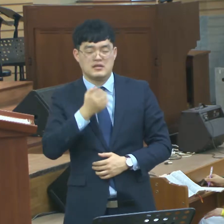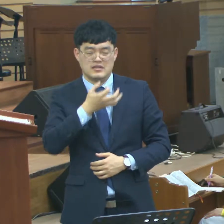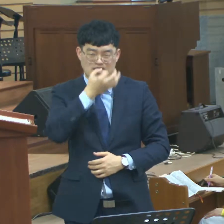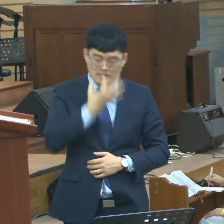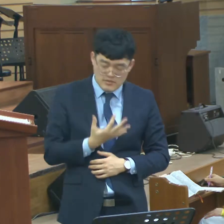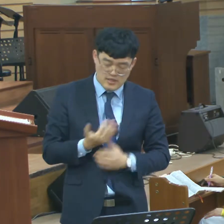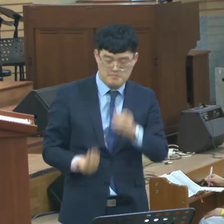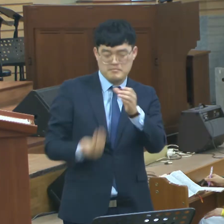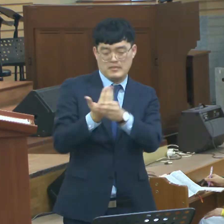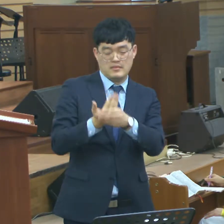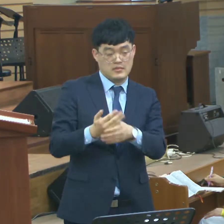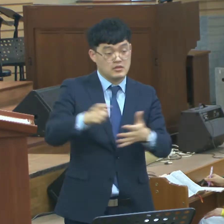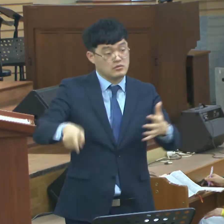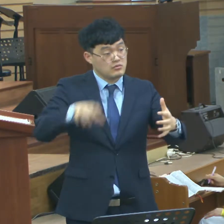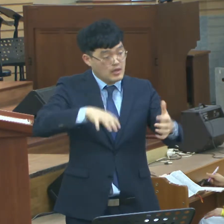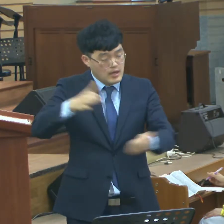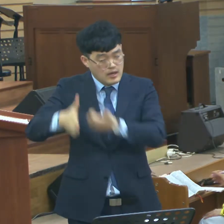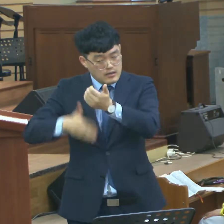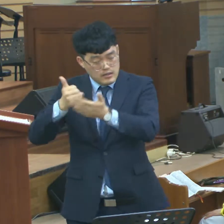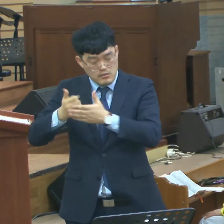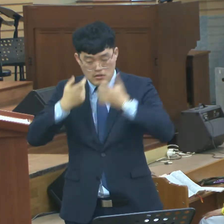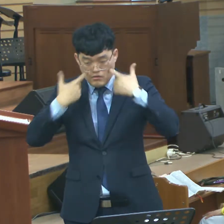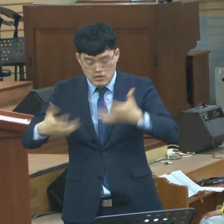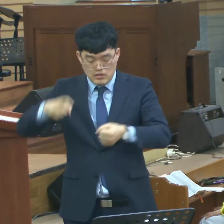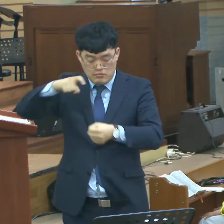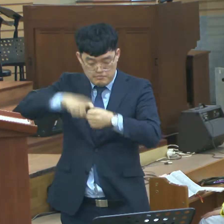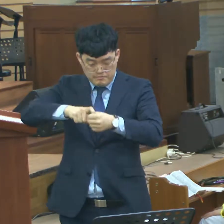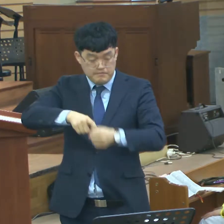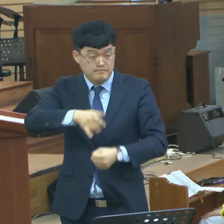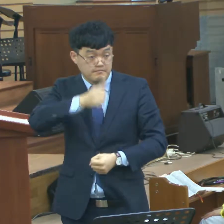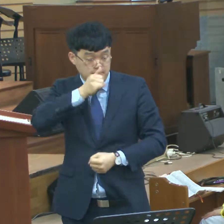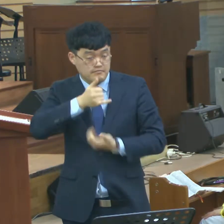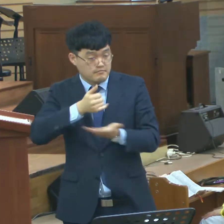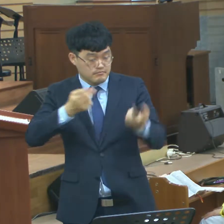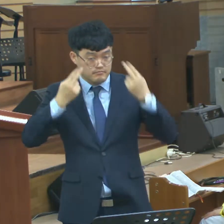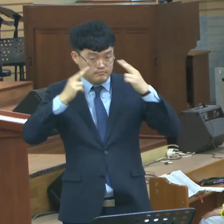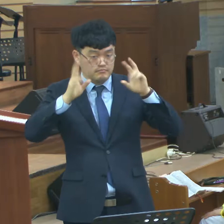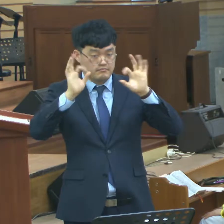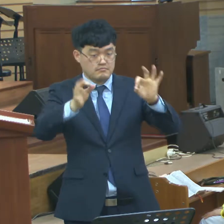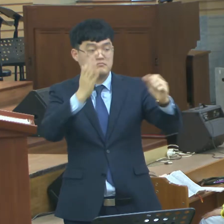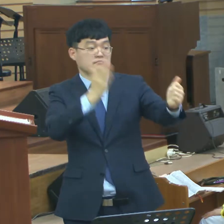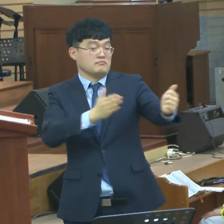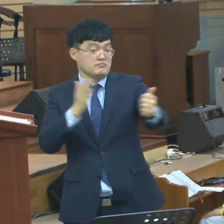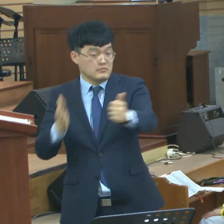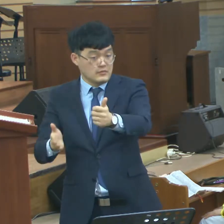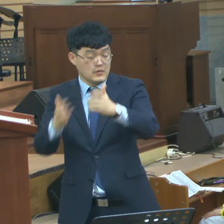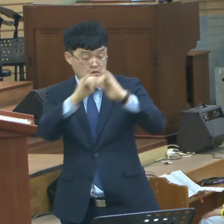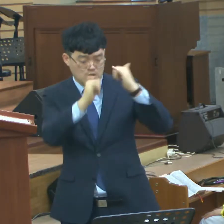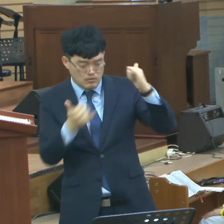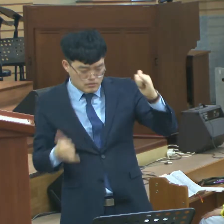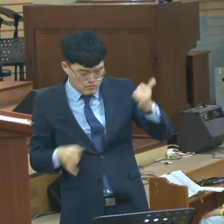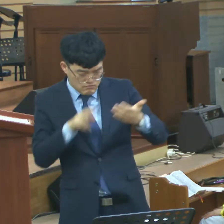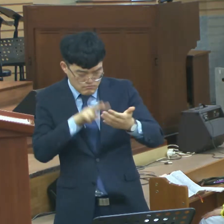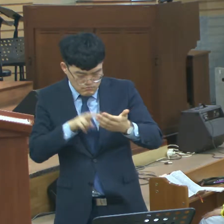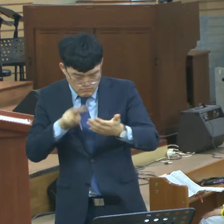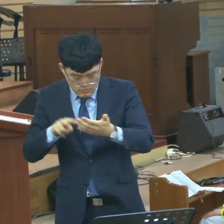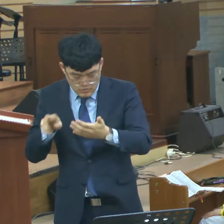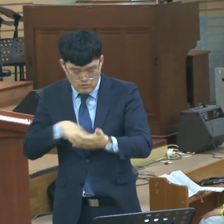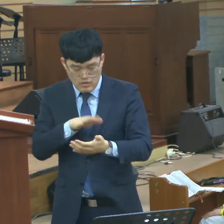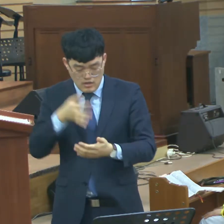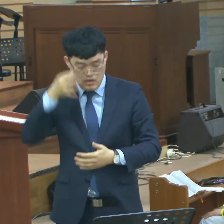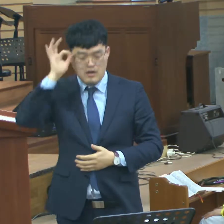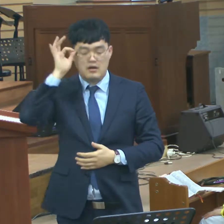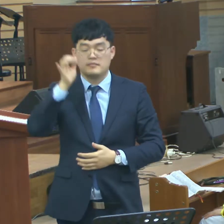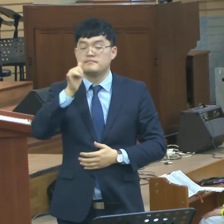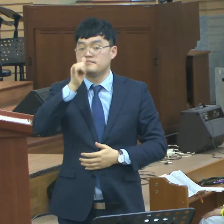있다는 것을 바라보시기를 바랍니다. 이것이 역사를 볼 때 우리가 해석하면서 얻을 수 있는 중요한 관점이에요.